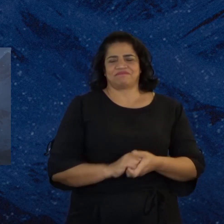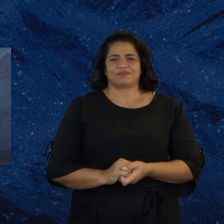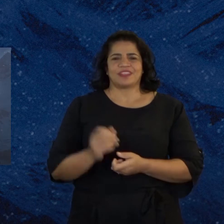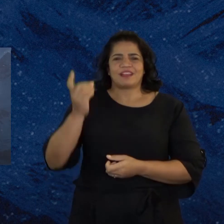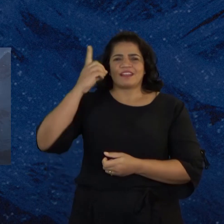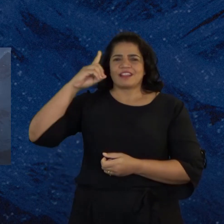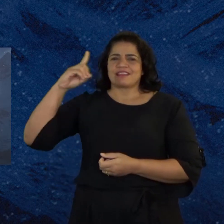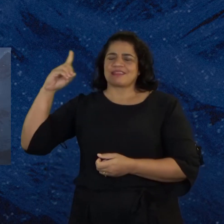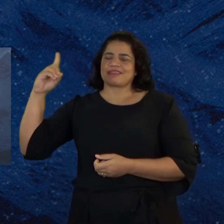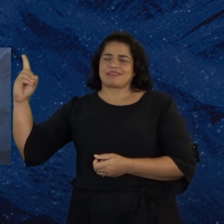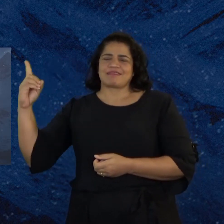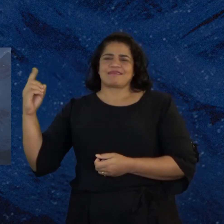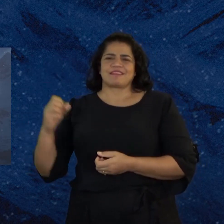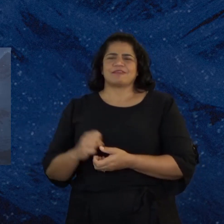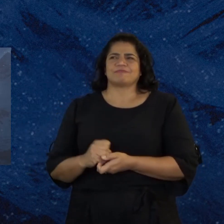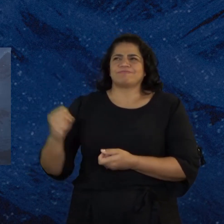luz.